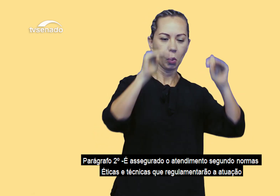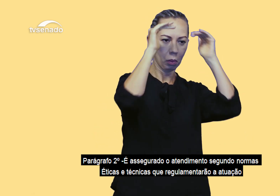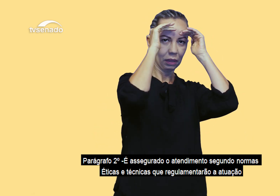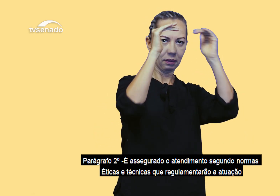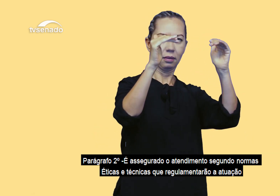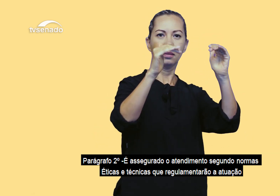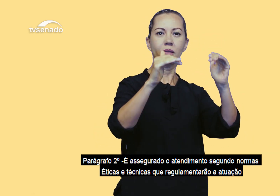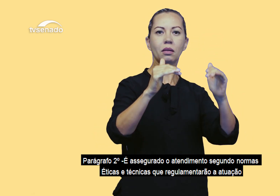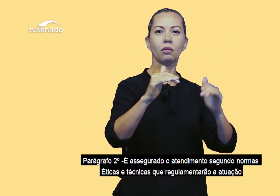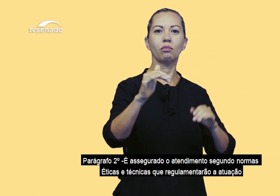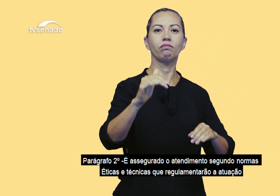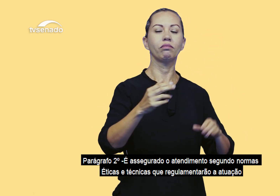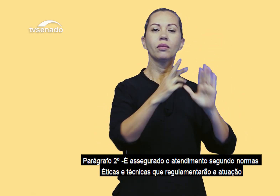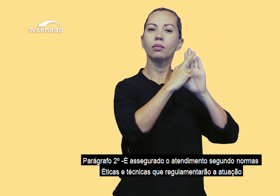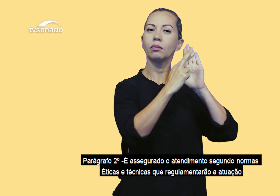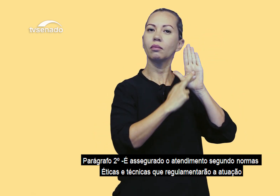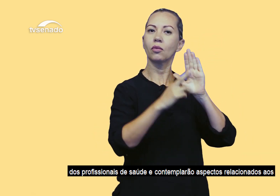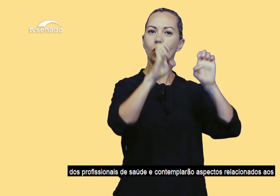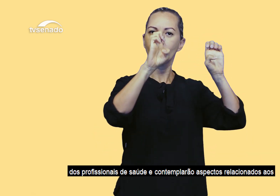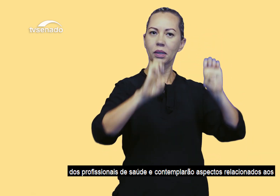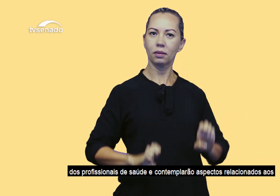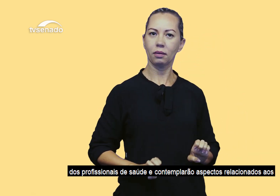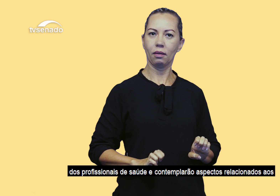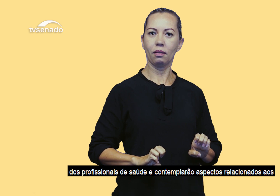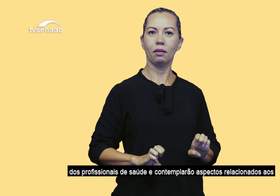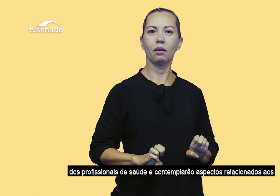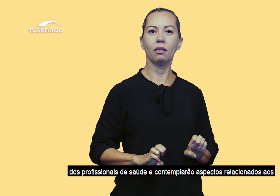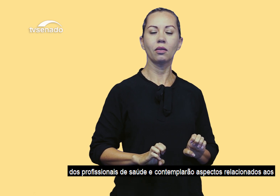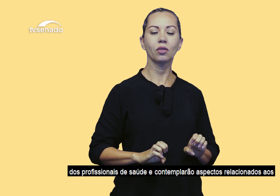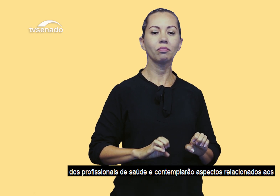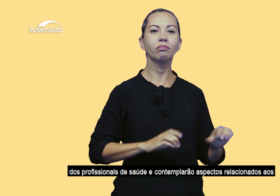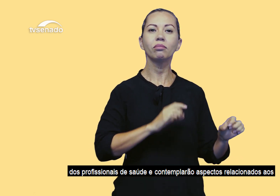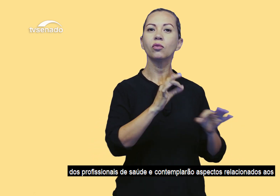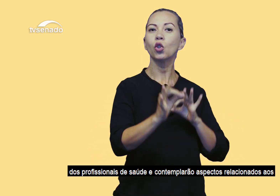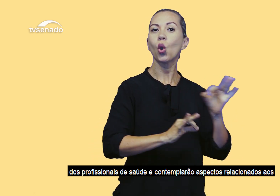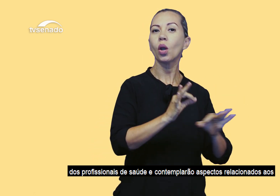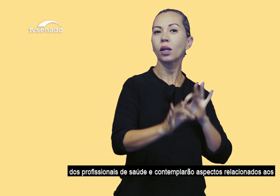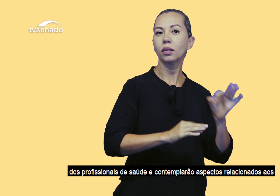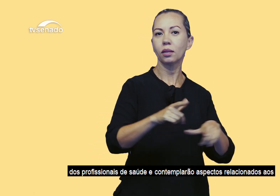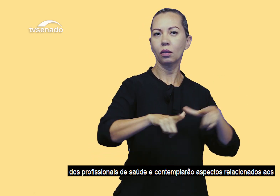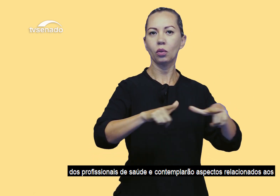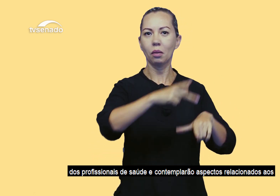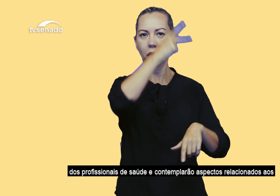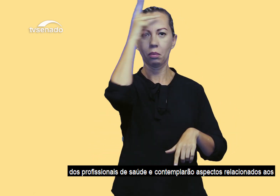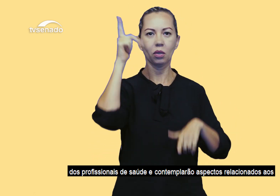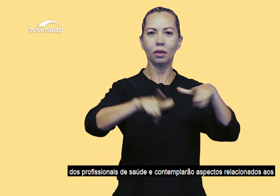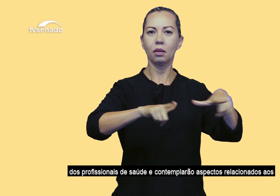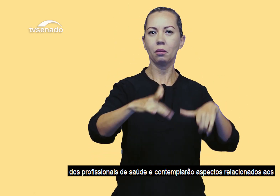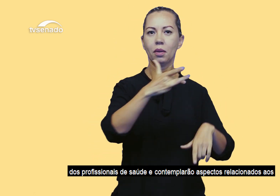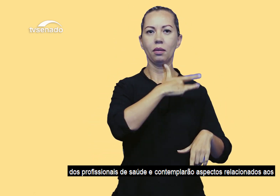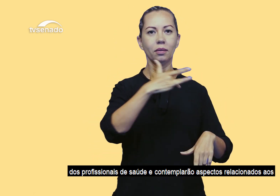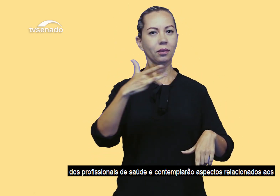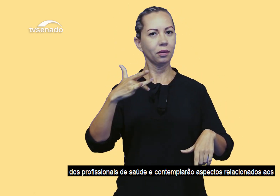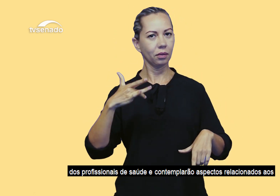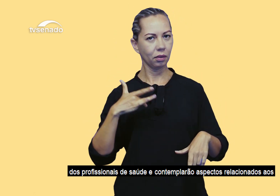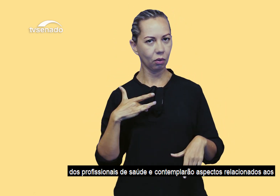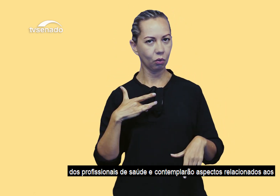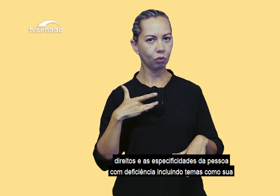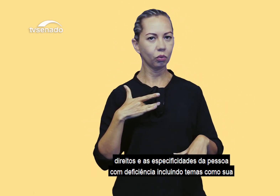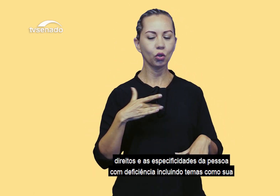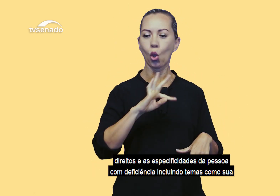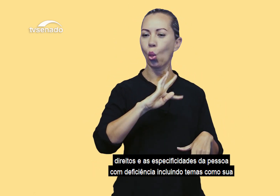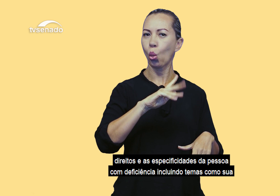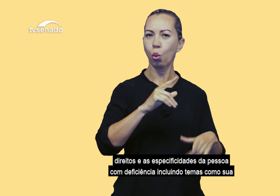técnicas que regulamentarão a atuação dos profissionais de saúde e contemplarão aspectos relacionados